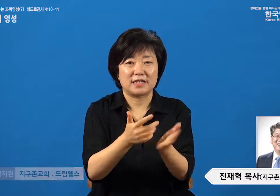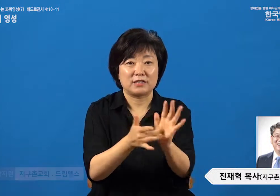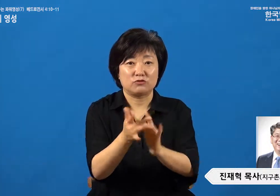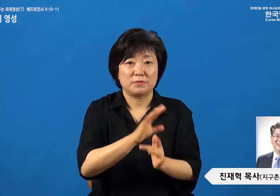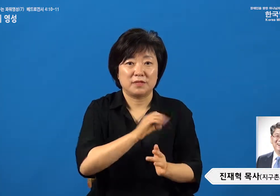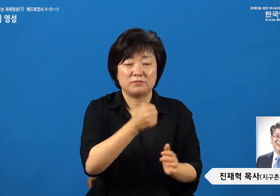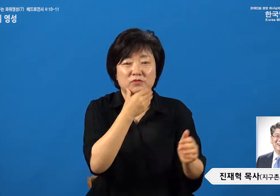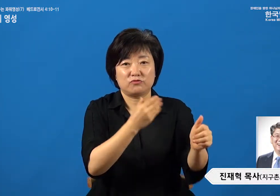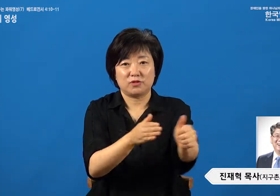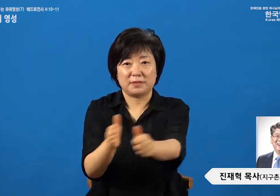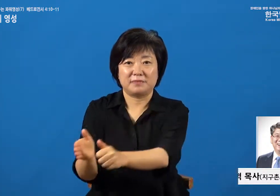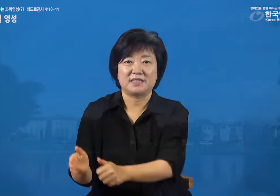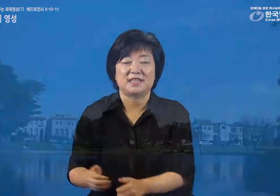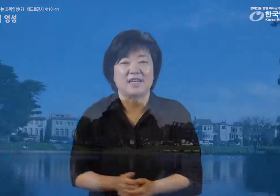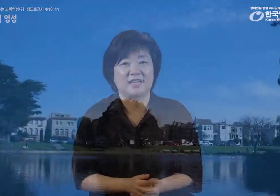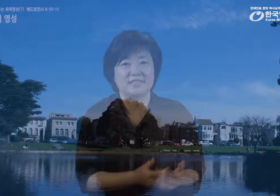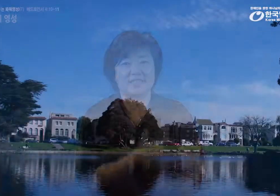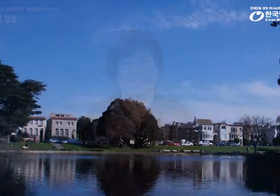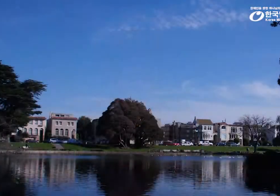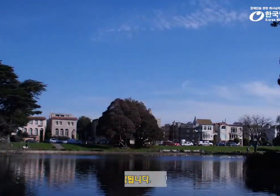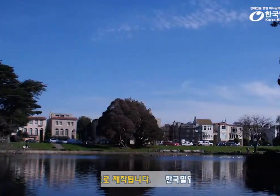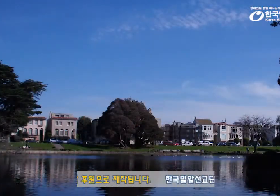이름으로 축원합니다.